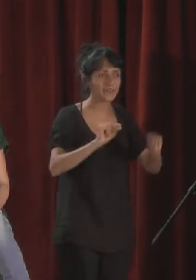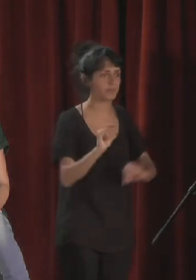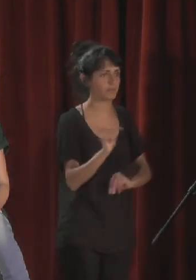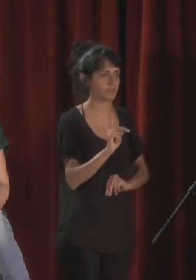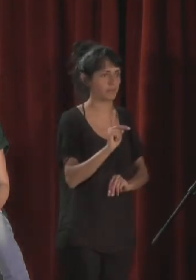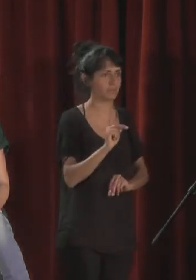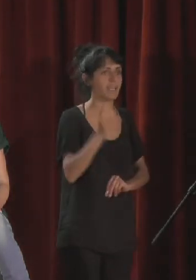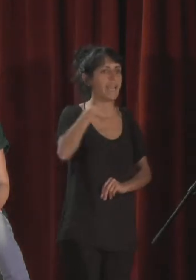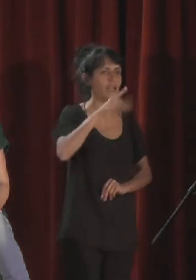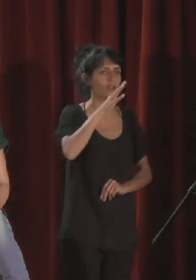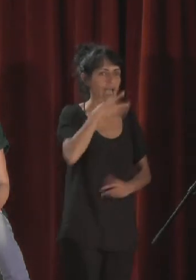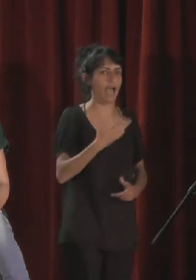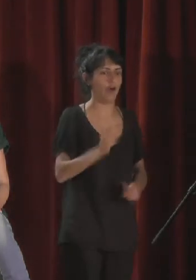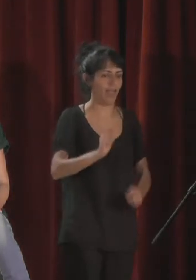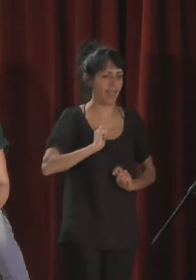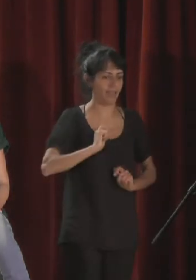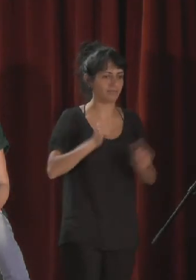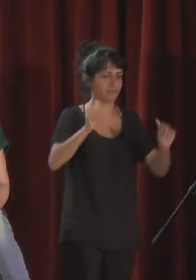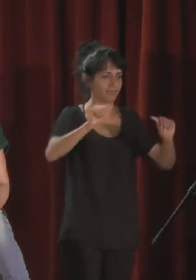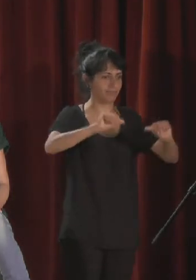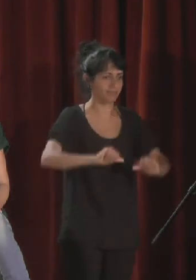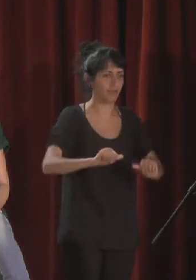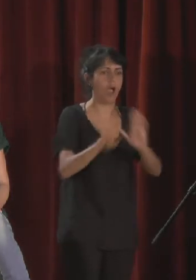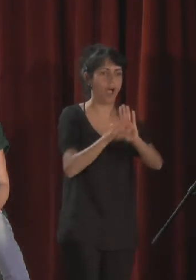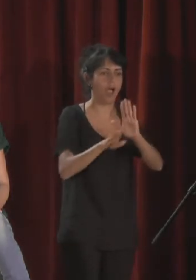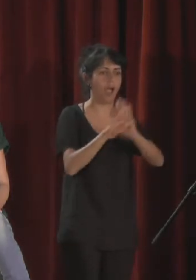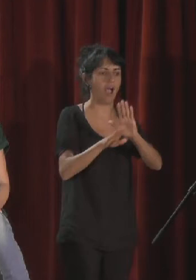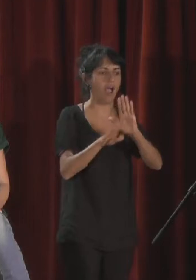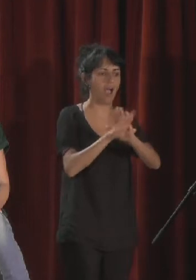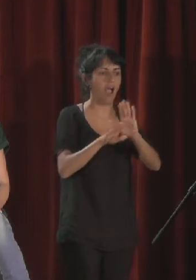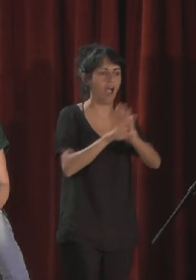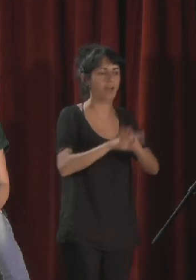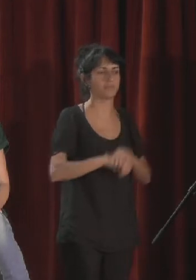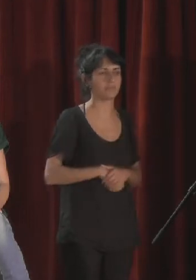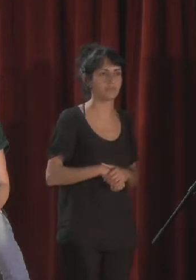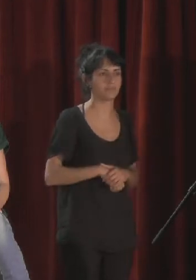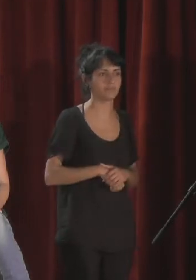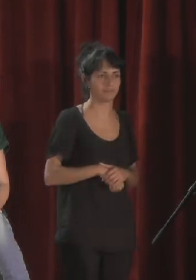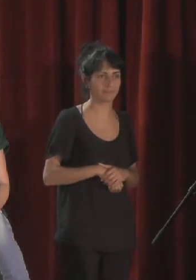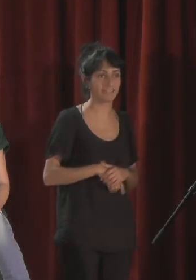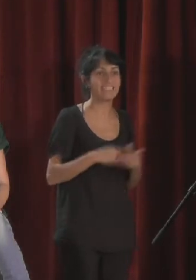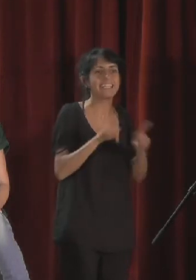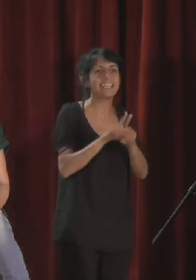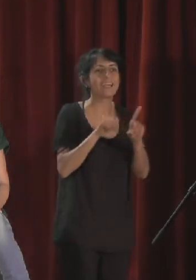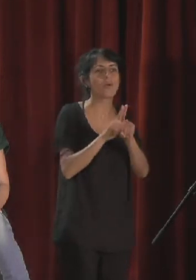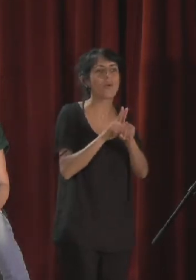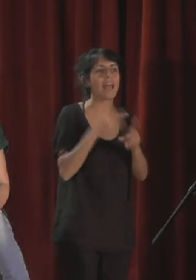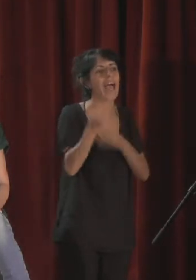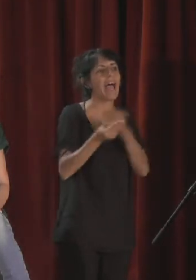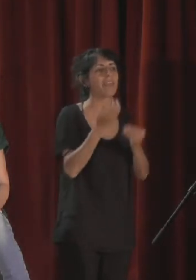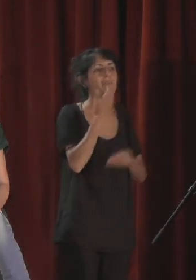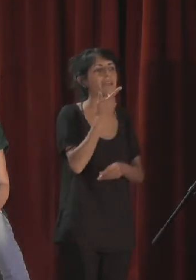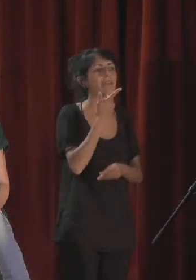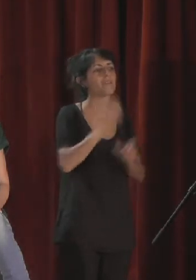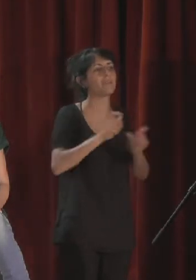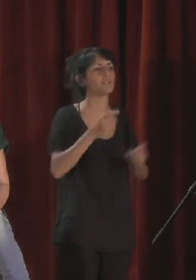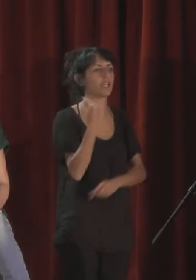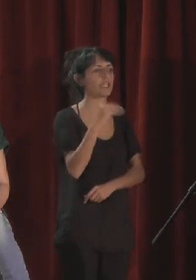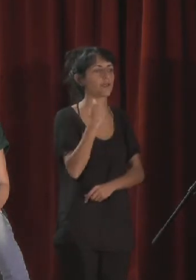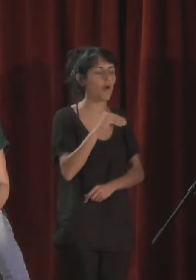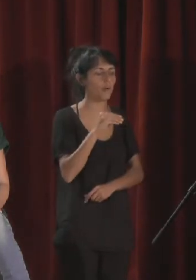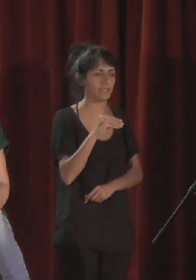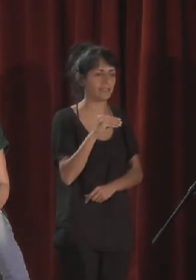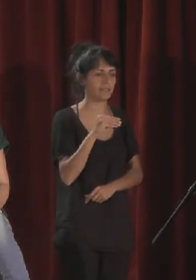referían por saída da crise. Ese é o modelo que reservan para os nosos mozos. Volta a traballar polo caldo,